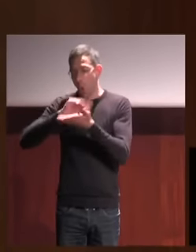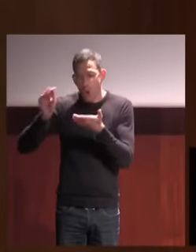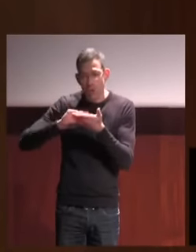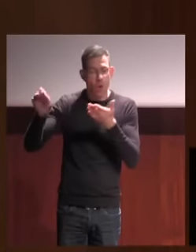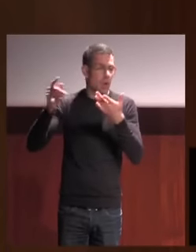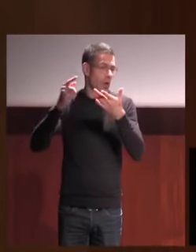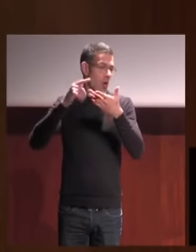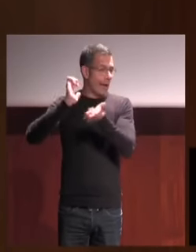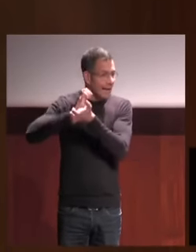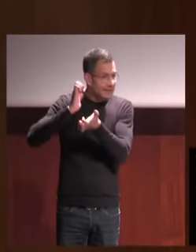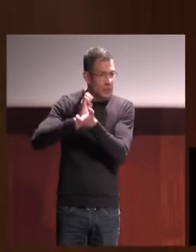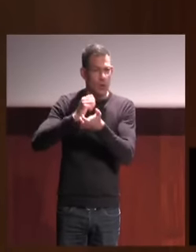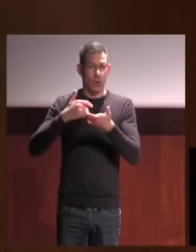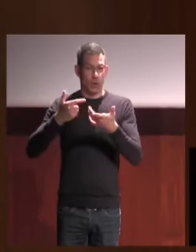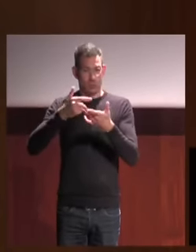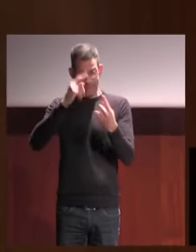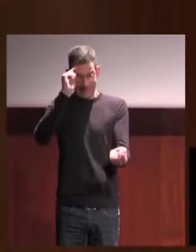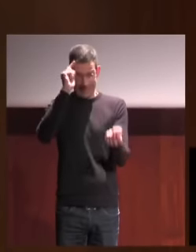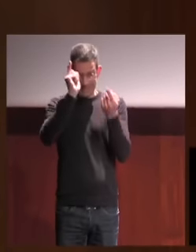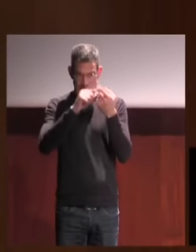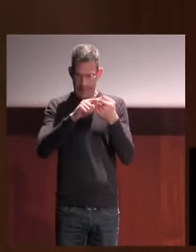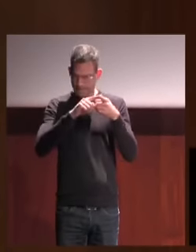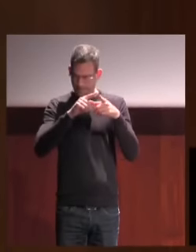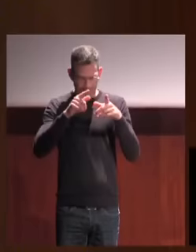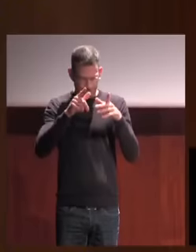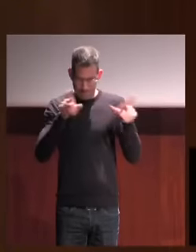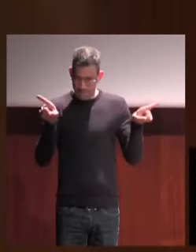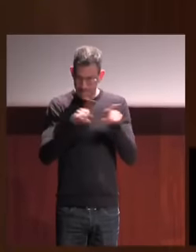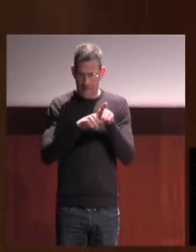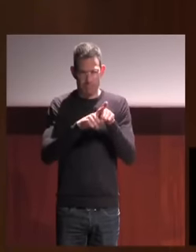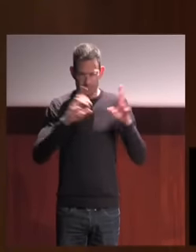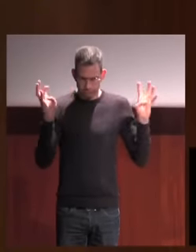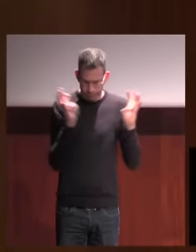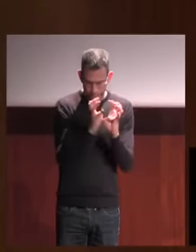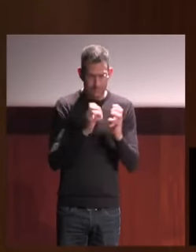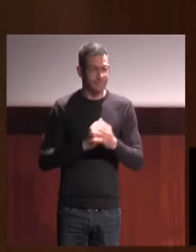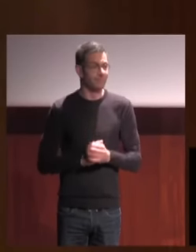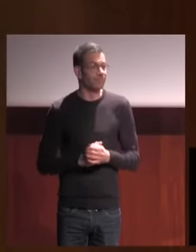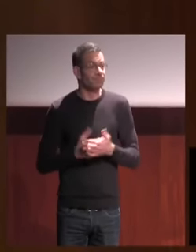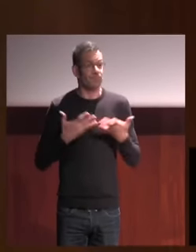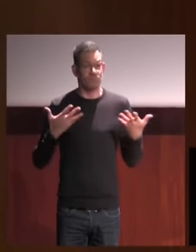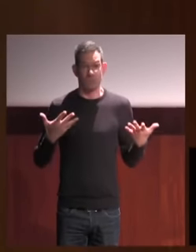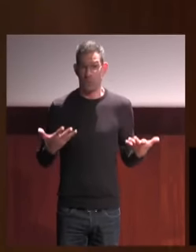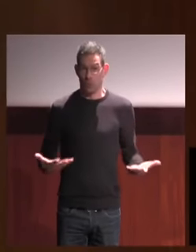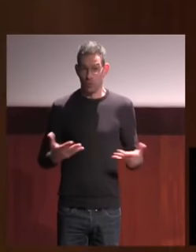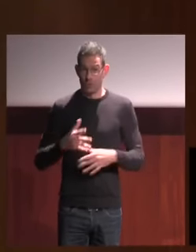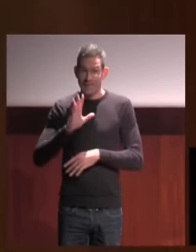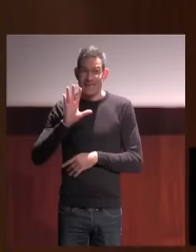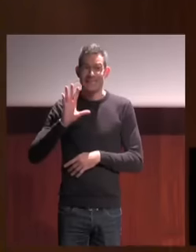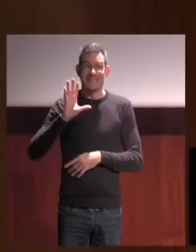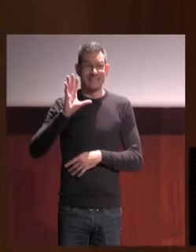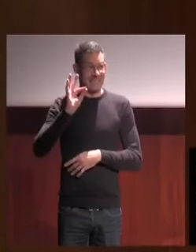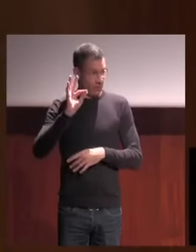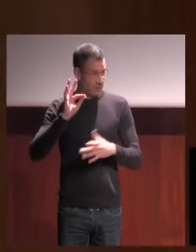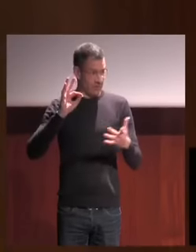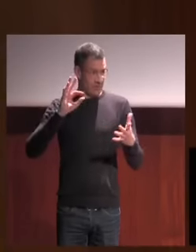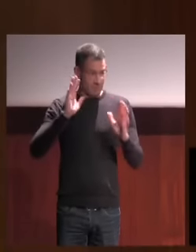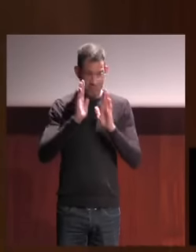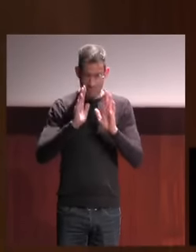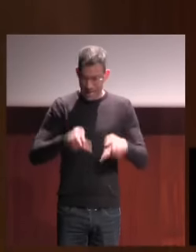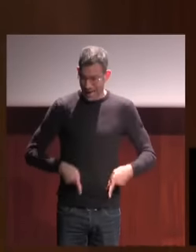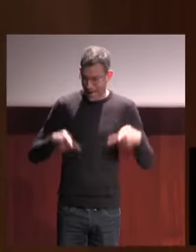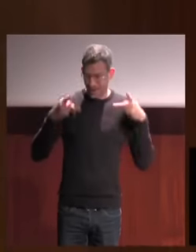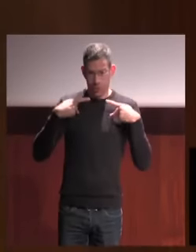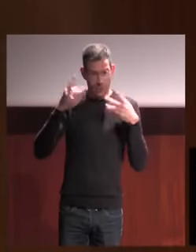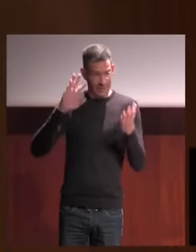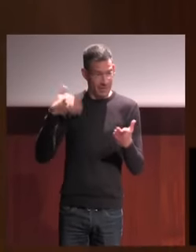d'une problématique commune. Et donc, aujourd'hui, c'est le 50e atelier du livre que j'ai le